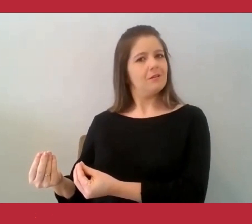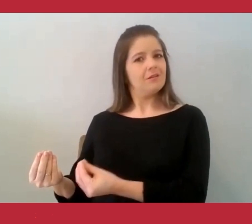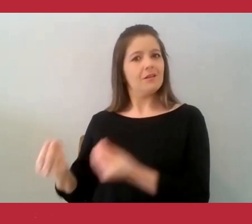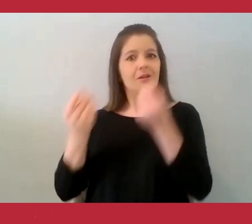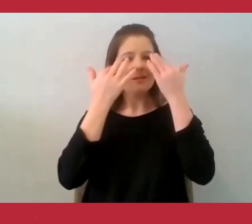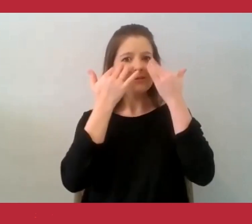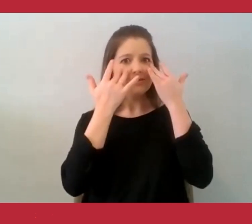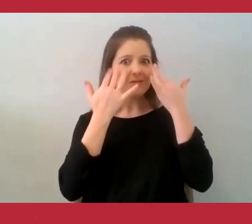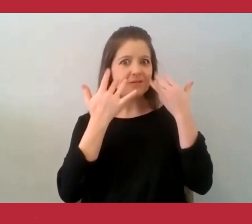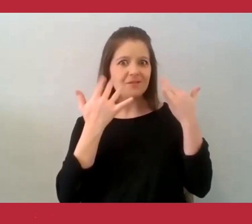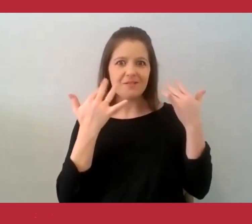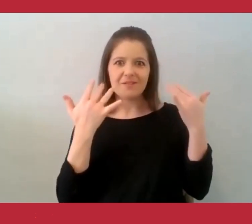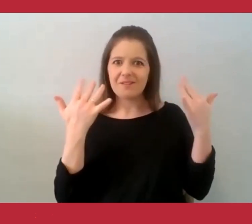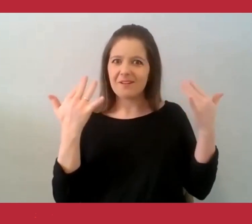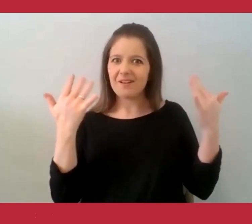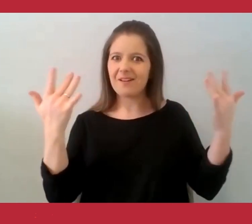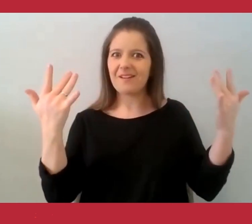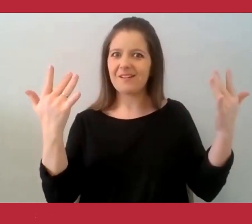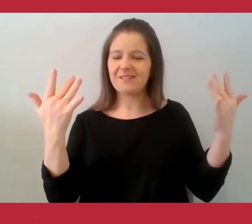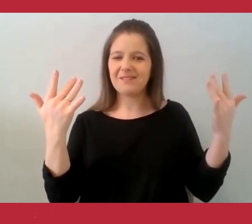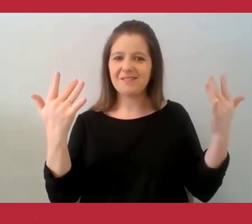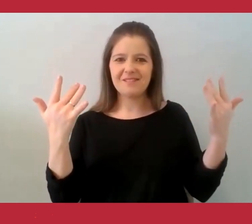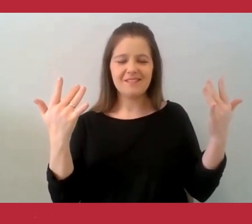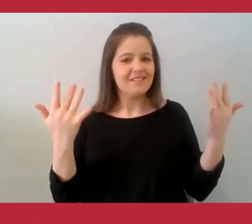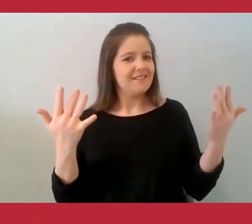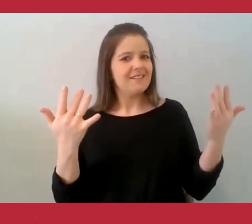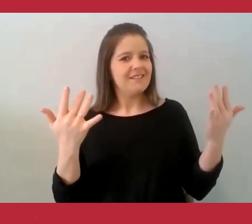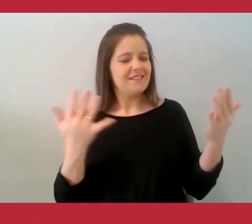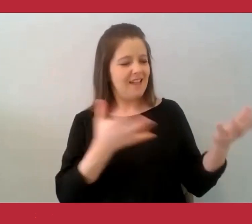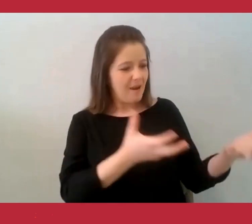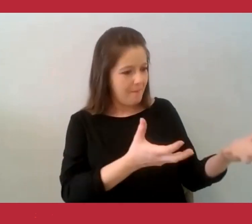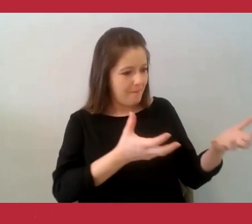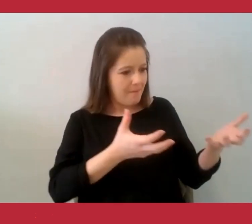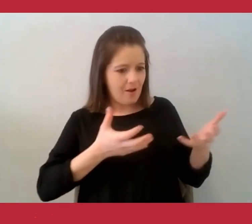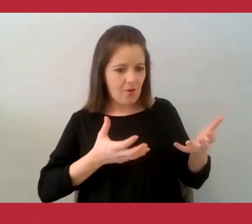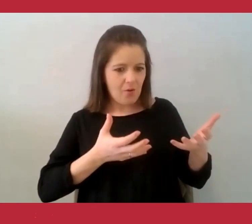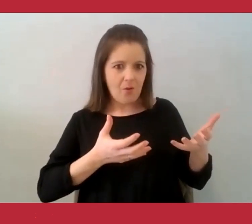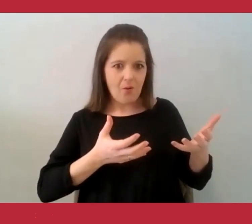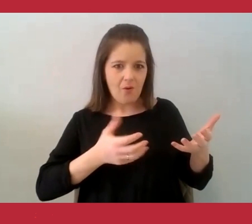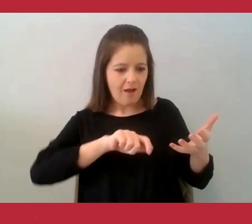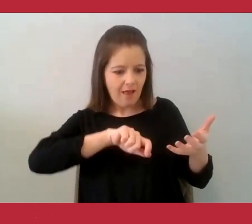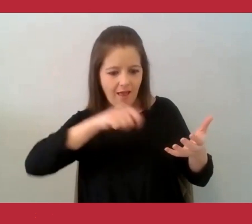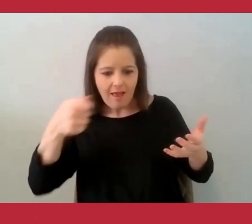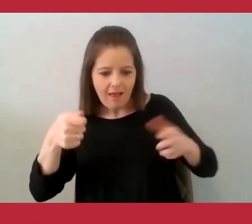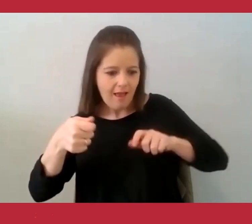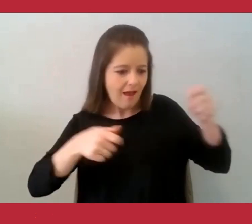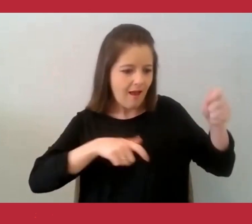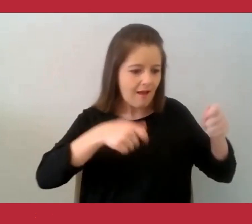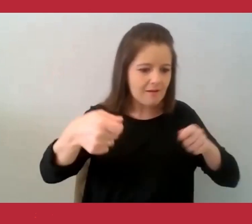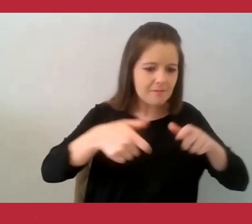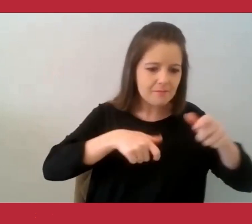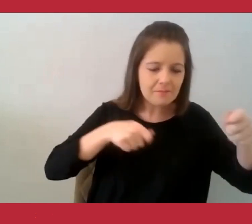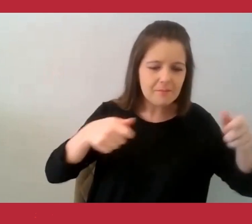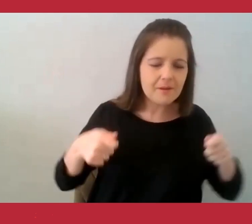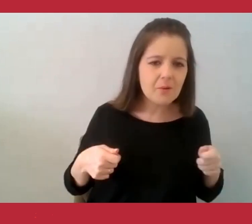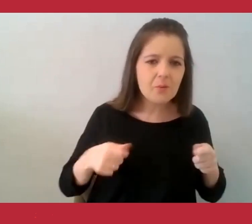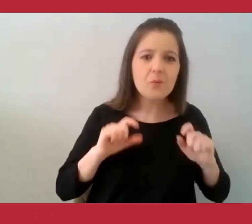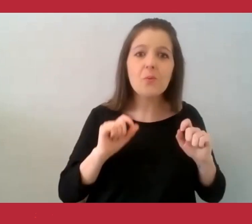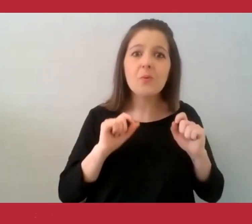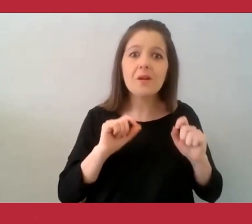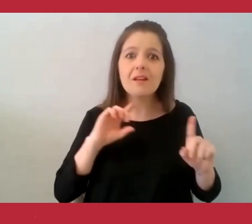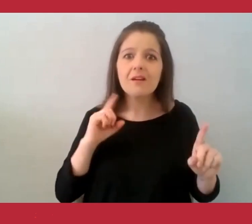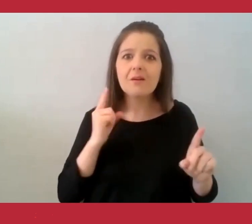olhos de Joãozinho brilharam e logo ele tratou de desembrulhar o seu presente. E lá